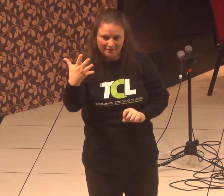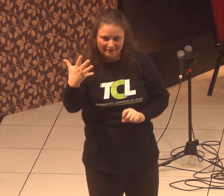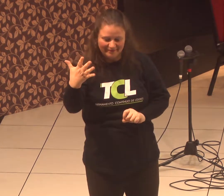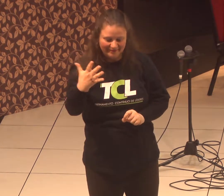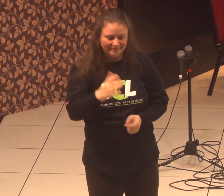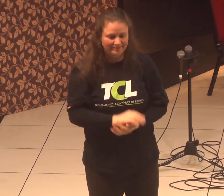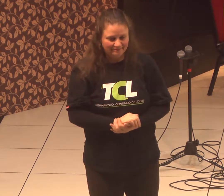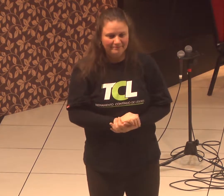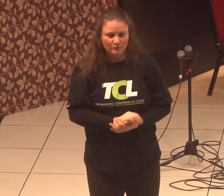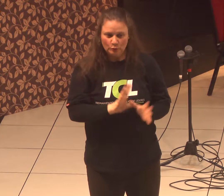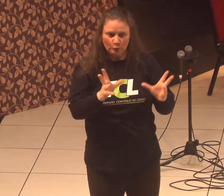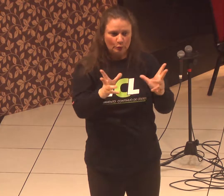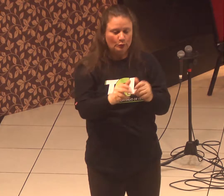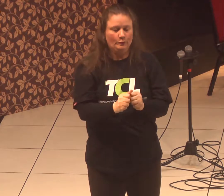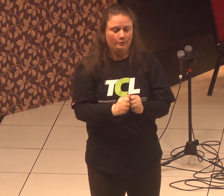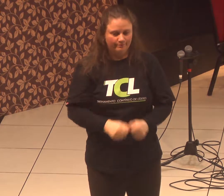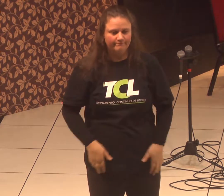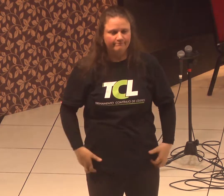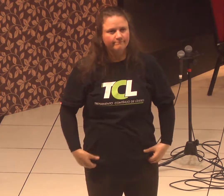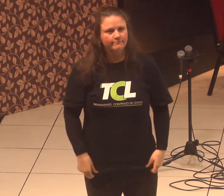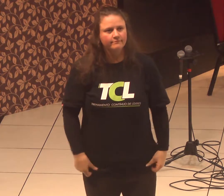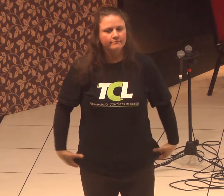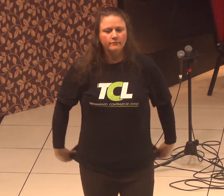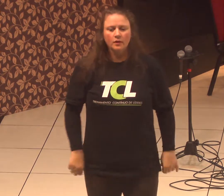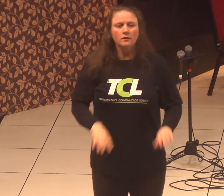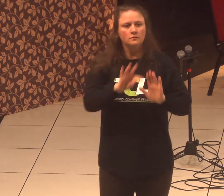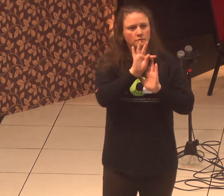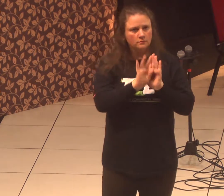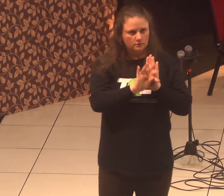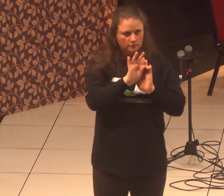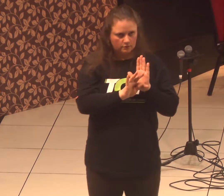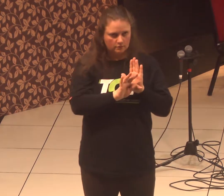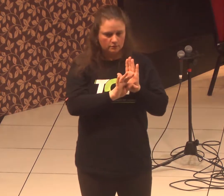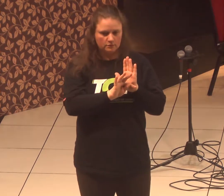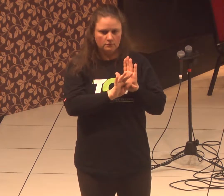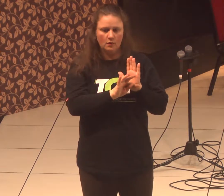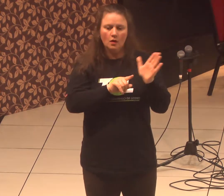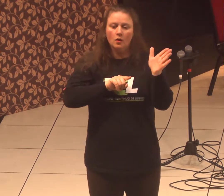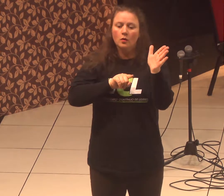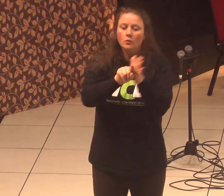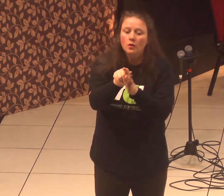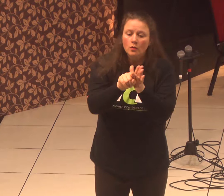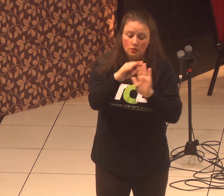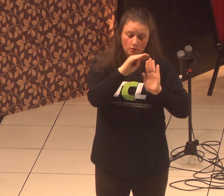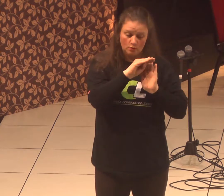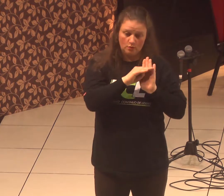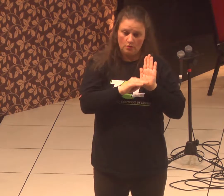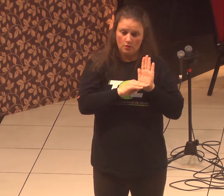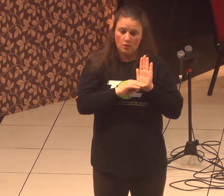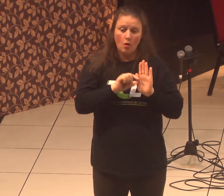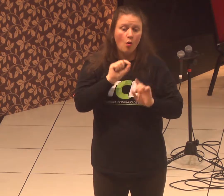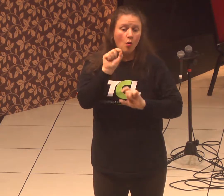acontecido. Amém? Você tem essa pergunta ali no roteiro. Qual é o fato mais relevante que